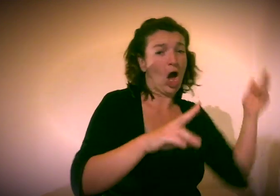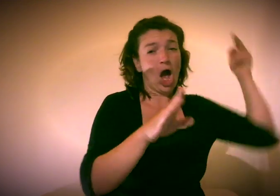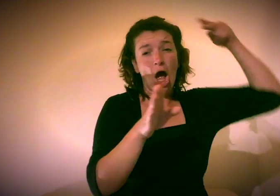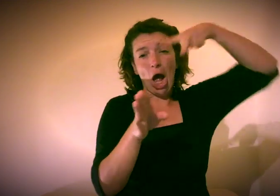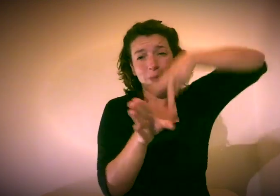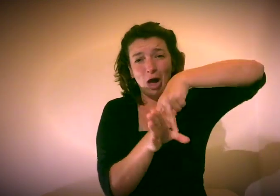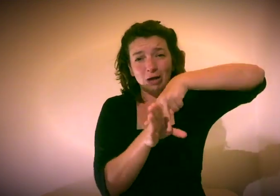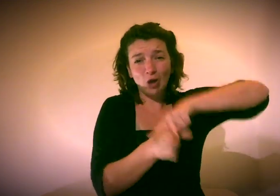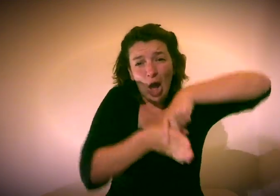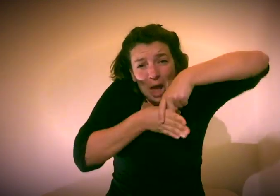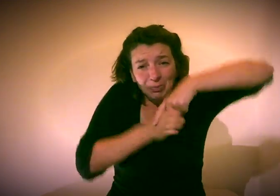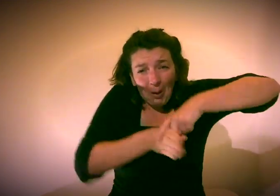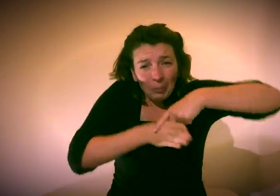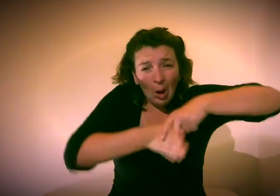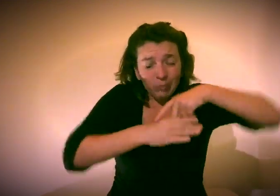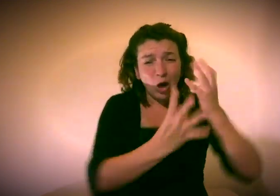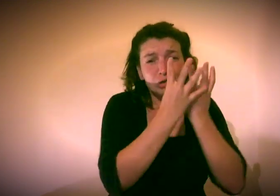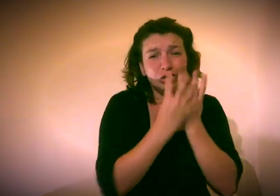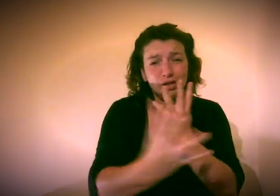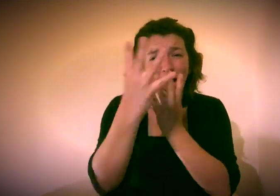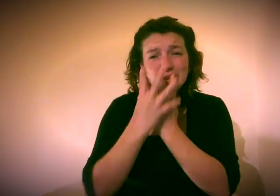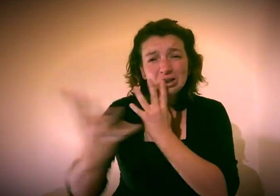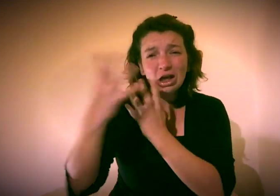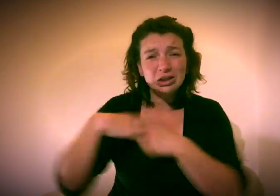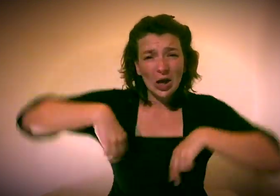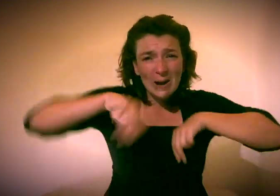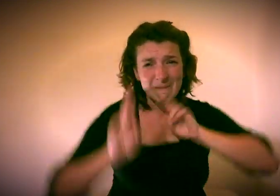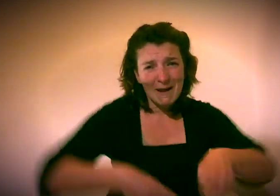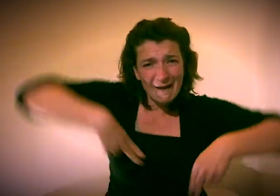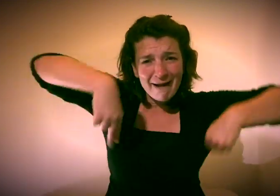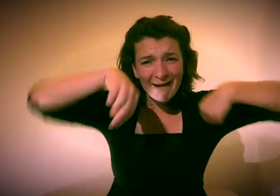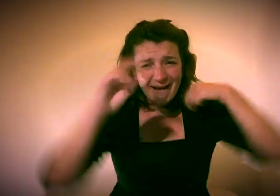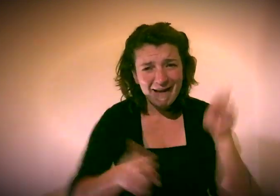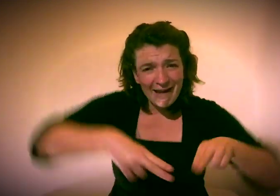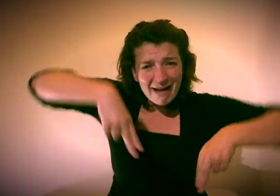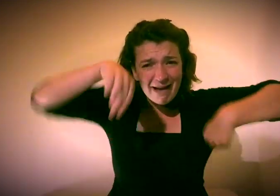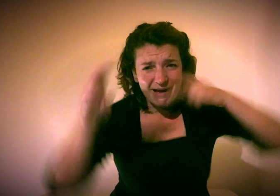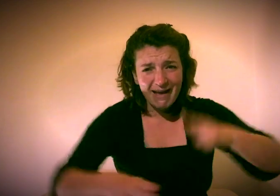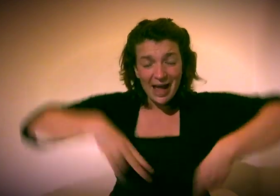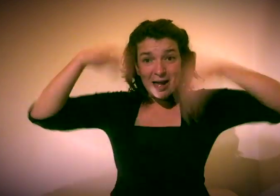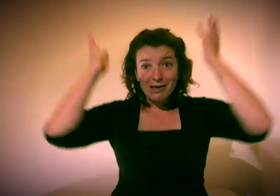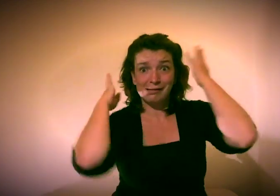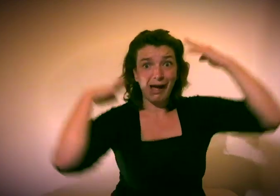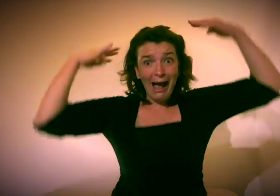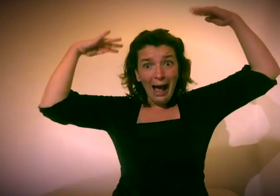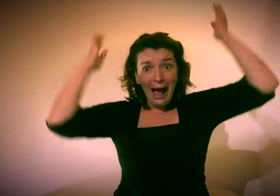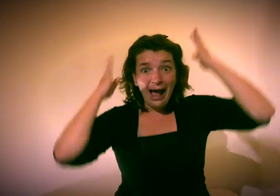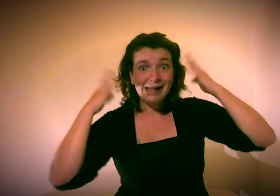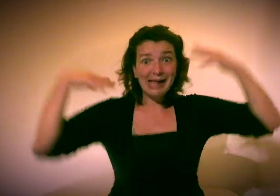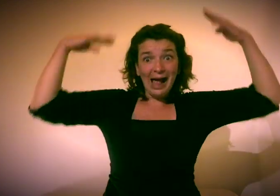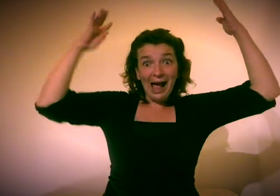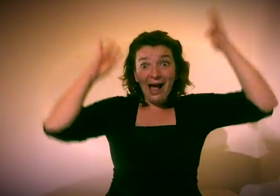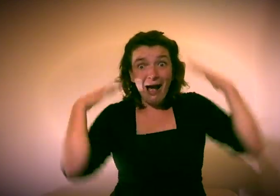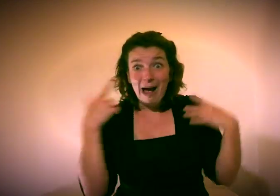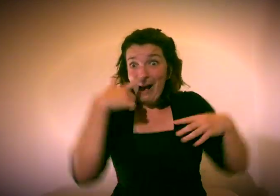Chien Bleu galopa à travers champs. Ils allaient si vite que Charlotte avait l'impression de voler.